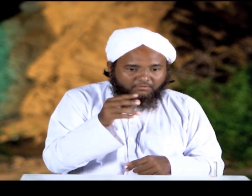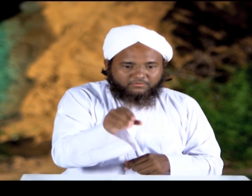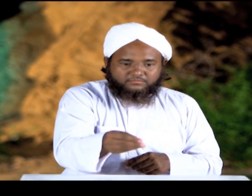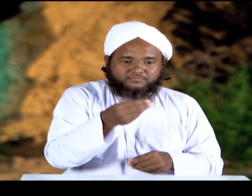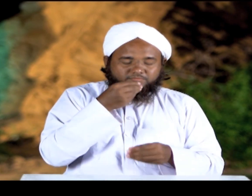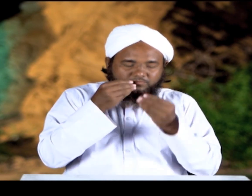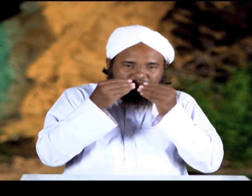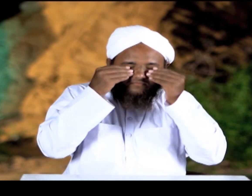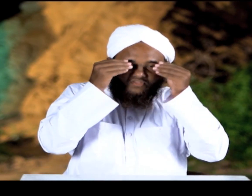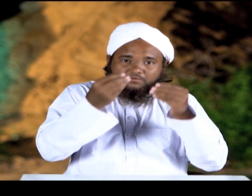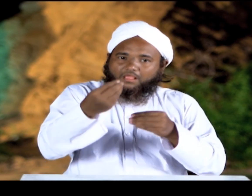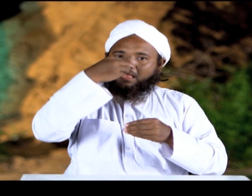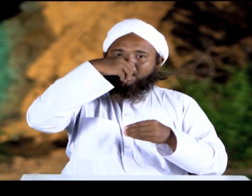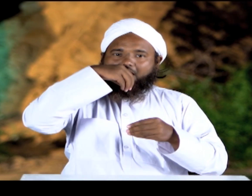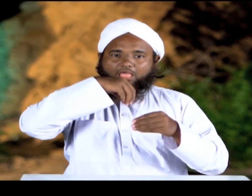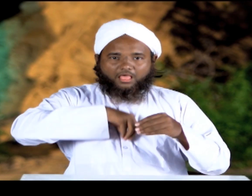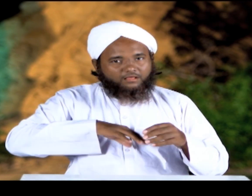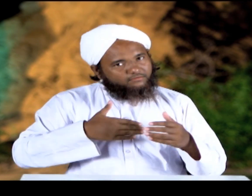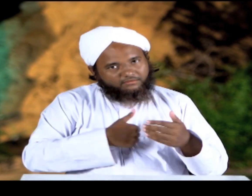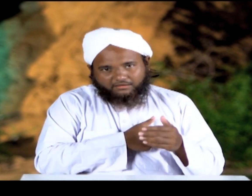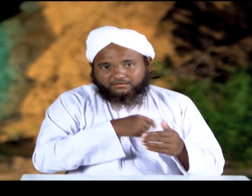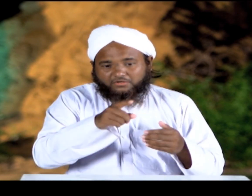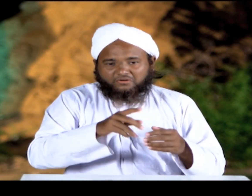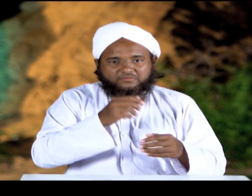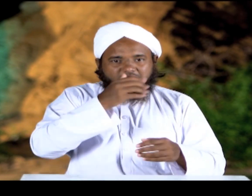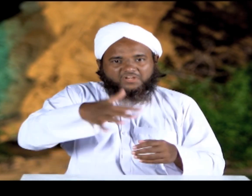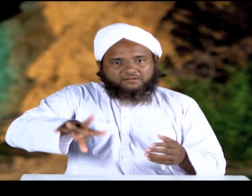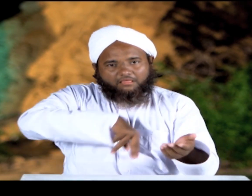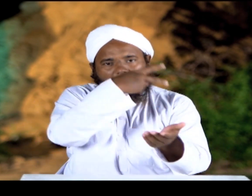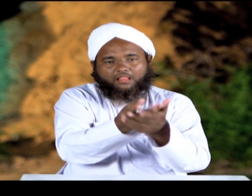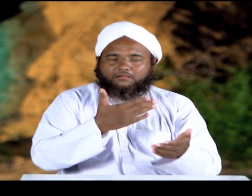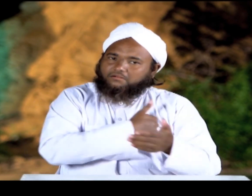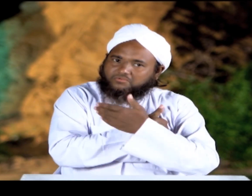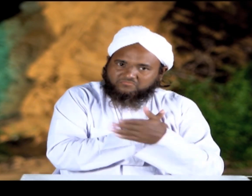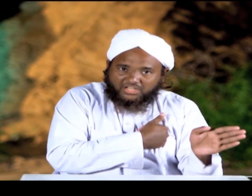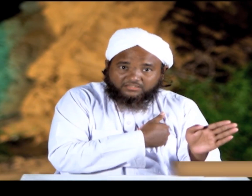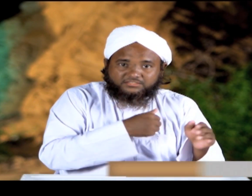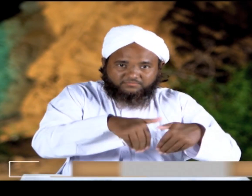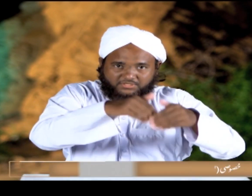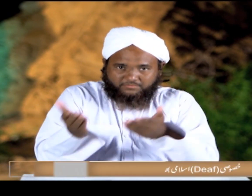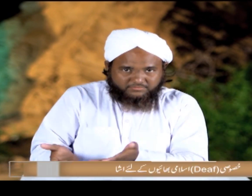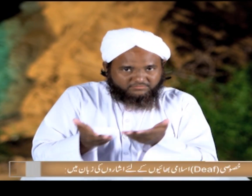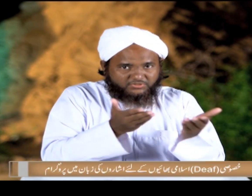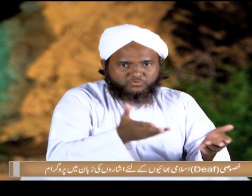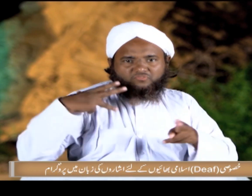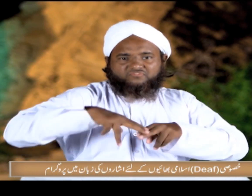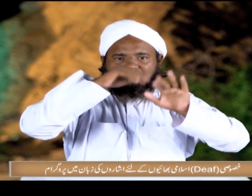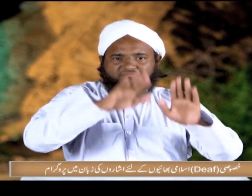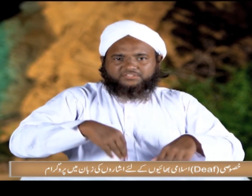نے اسے اٹھایا اور نگل گیا، پھر پانی میں گر گیا اور دم نکل گیا۔ جب قبر میں پہنچا تو منکر نکیر کے سوالات پر میں نے